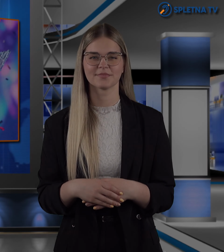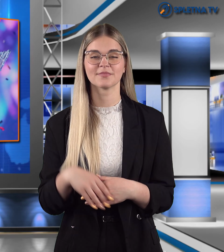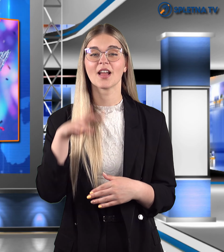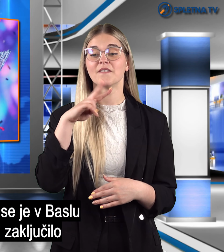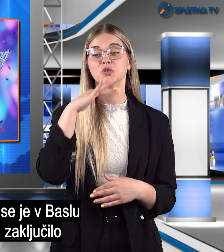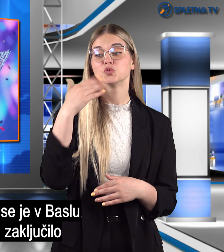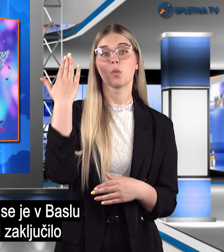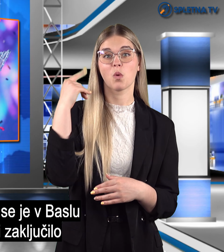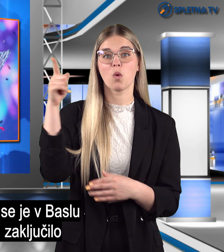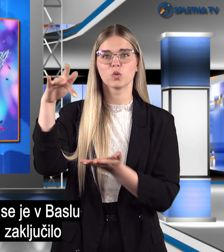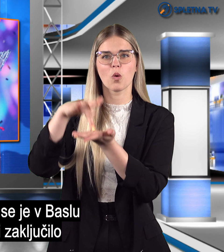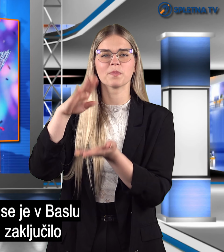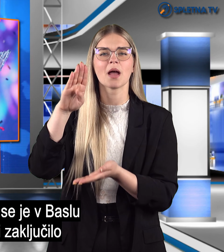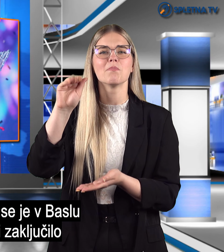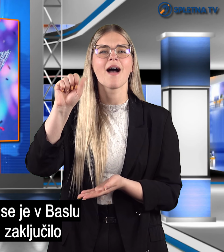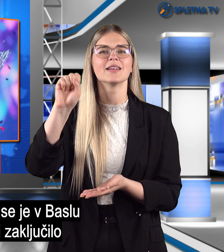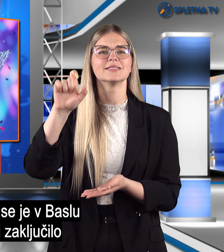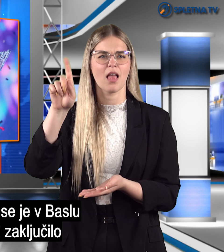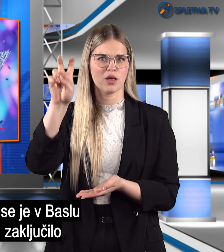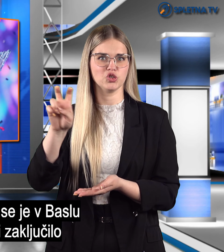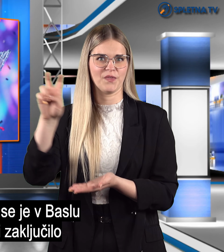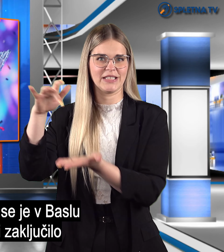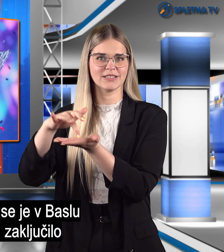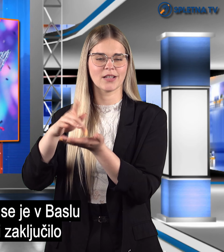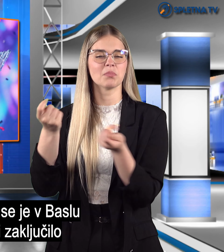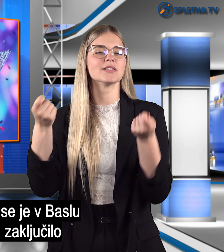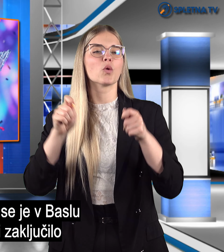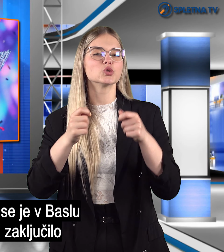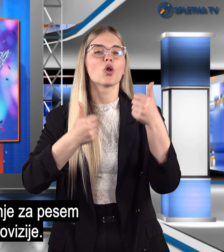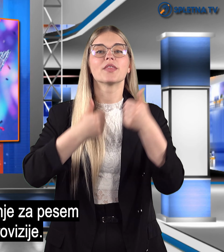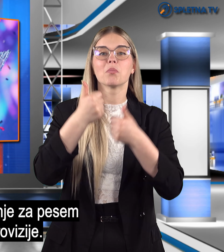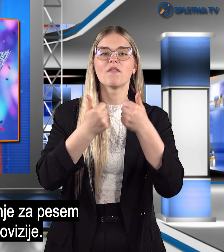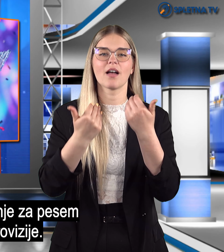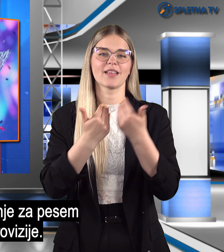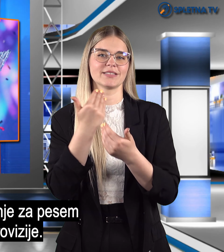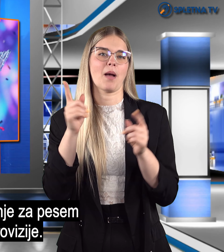V soboto se je v Baslu v Švici zaključilo tekmovanje za pesem Evrovizije.